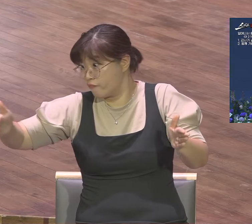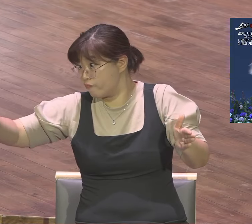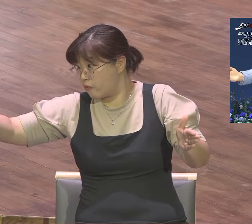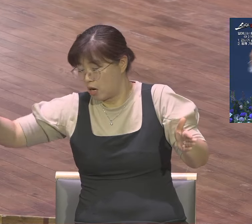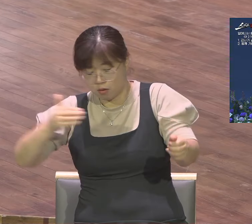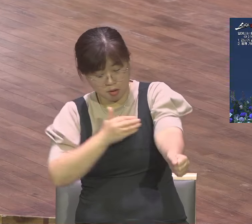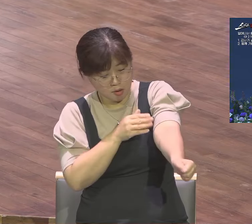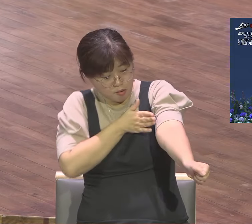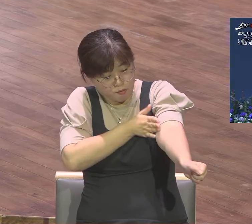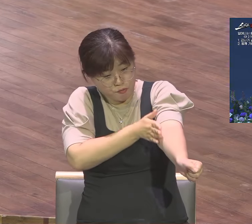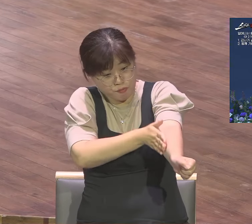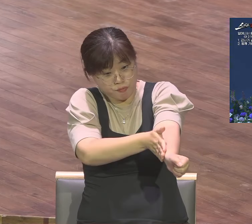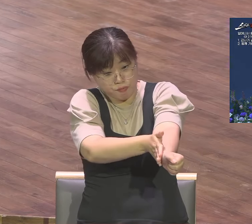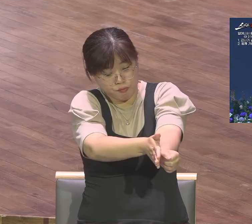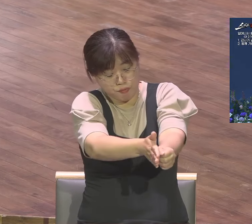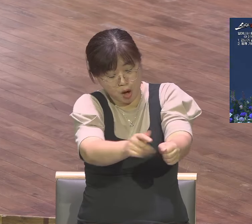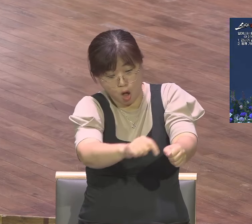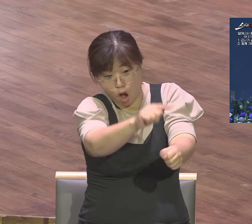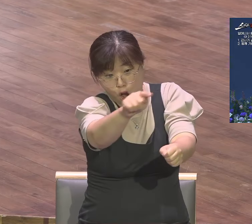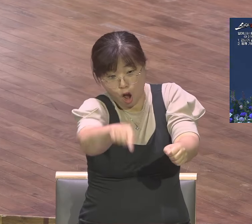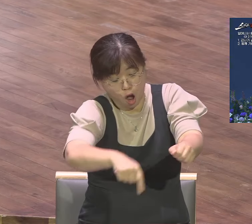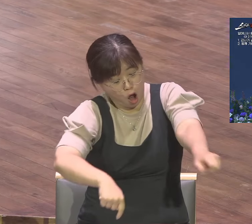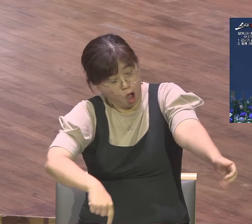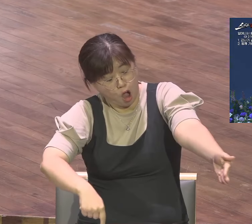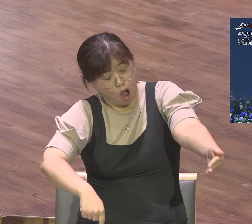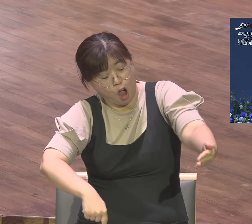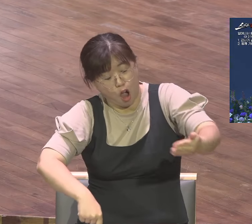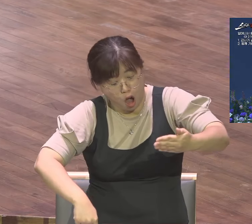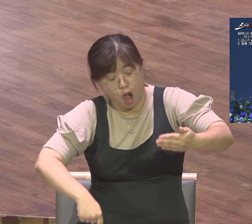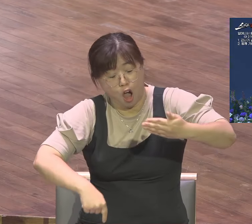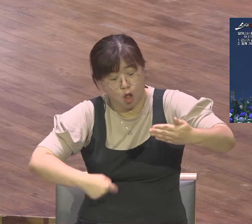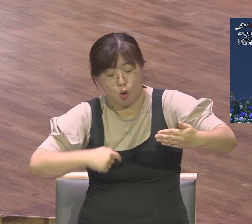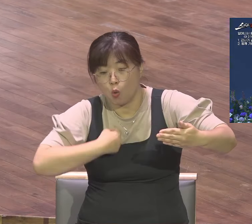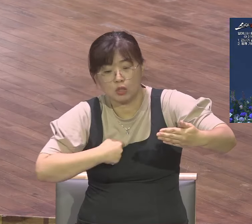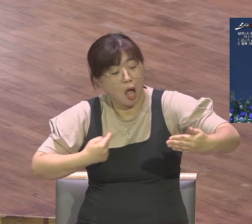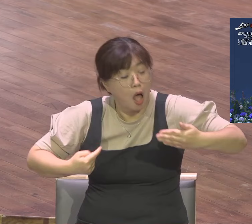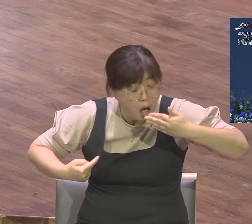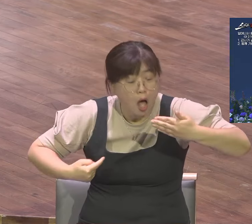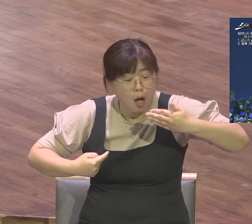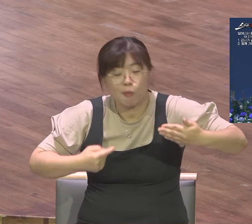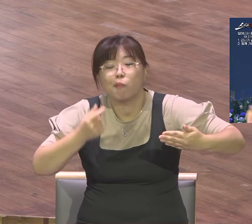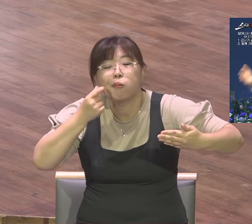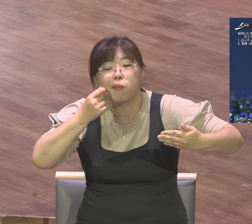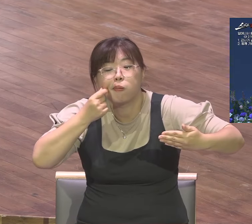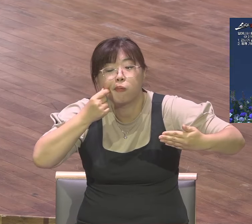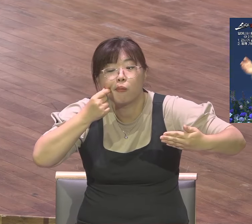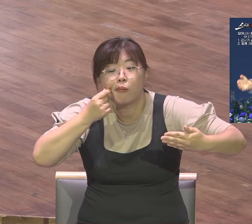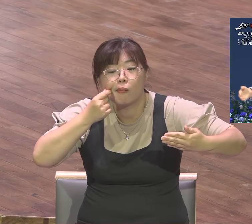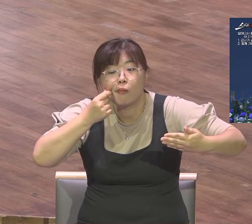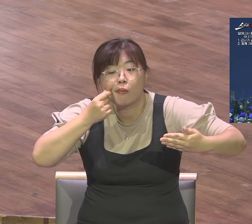자기밖에 몰라. 이 지옥이 지옥. 왜 상처받고 왜 상처도 왜 시험 등을 하십니까?